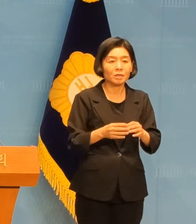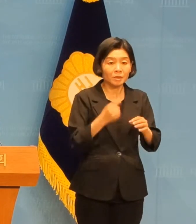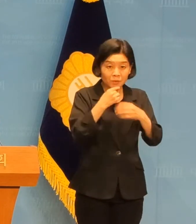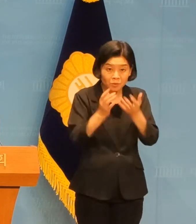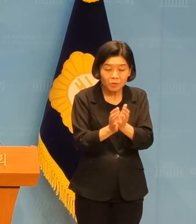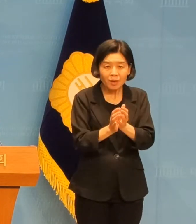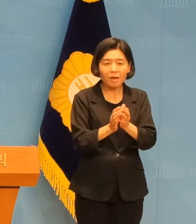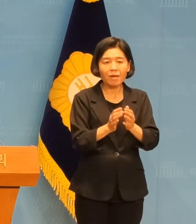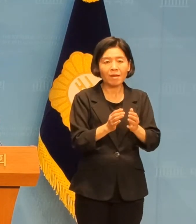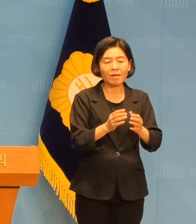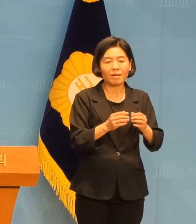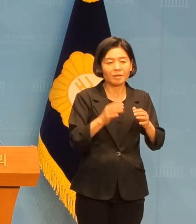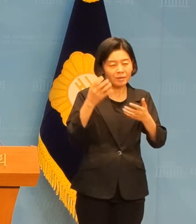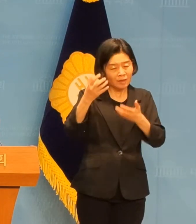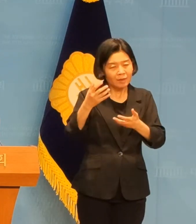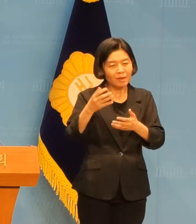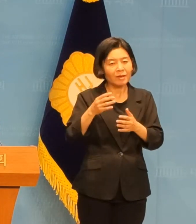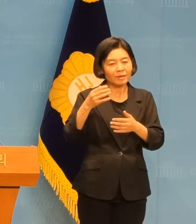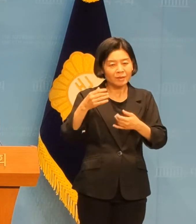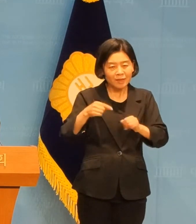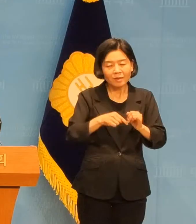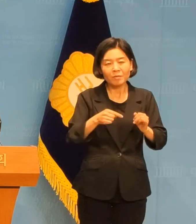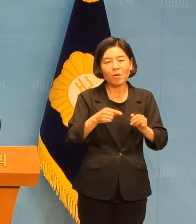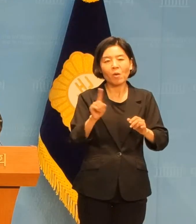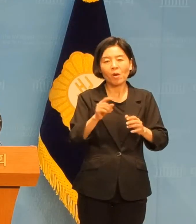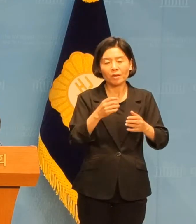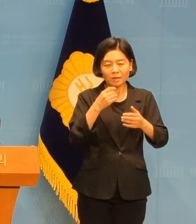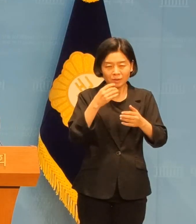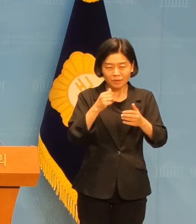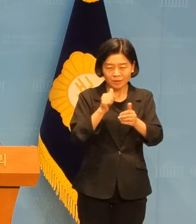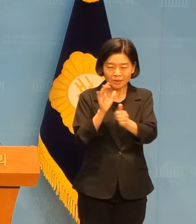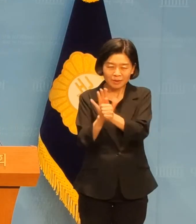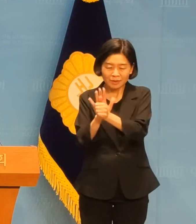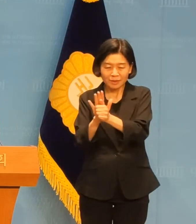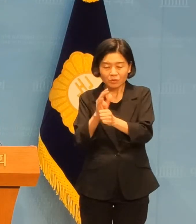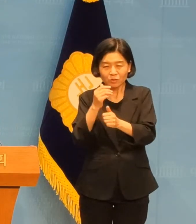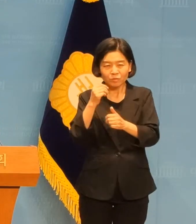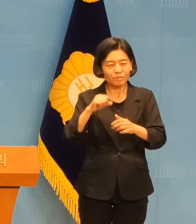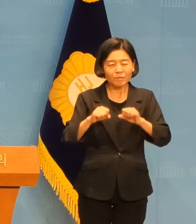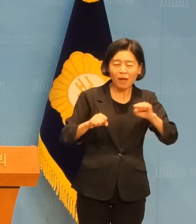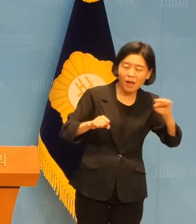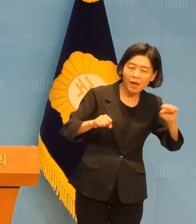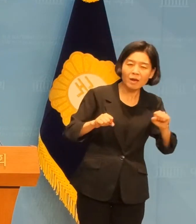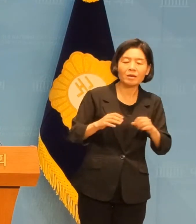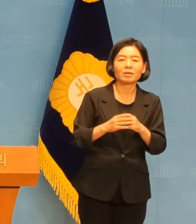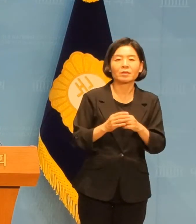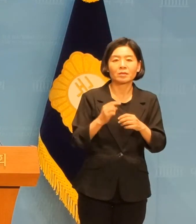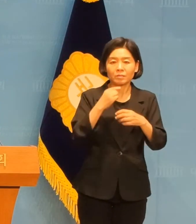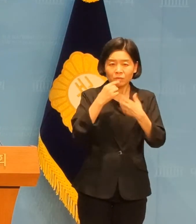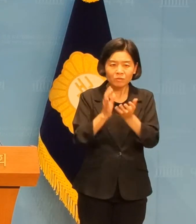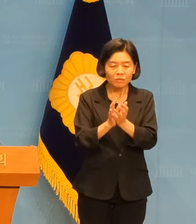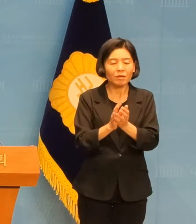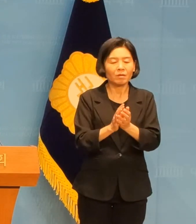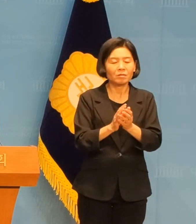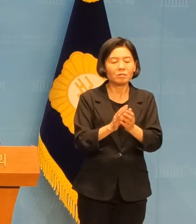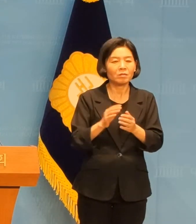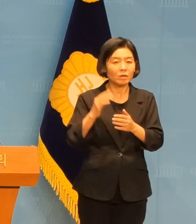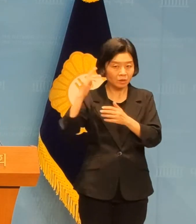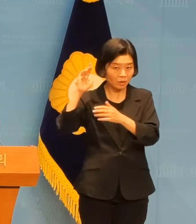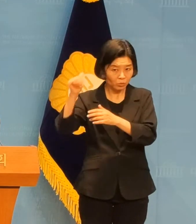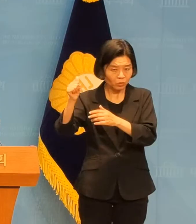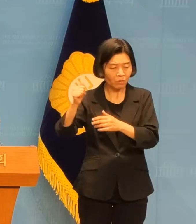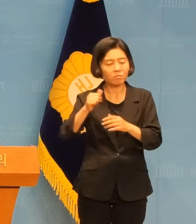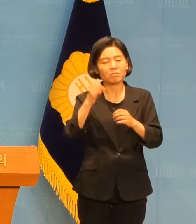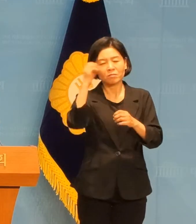끌려다니고 대통령은 여당의 폭주를 방관하고 있는 형국입니다. 이재명 대통령은 추석 인사에서 모두의